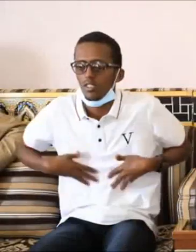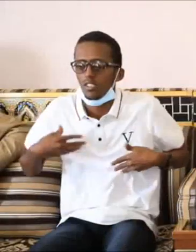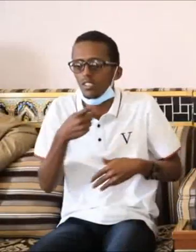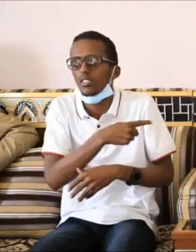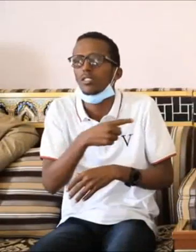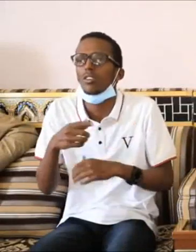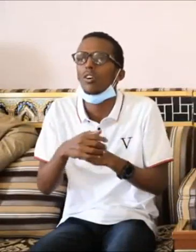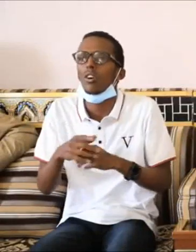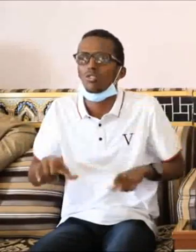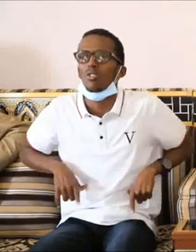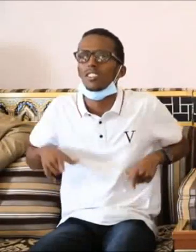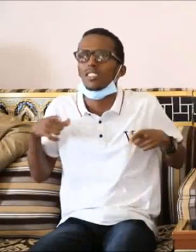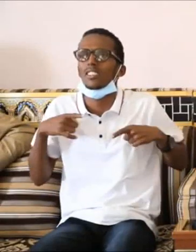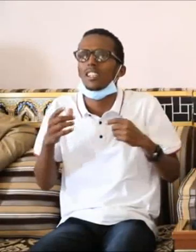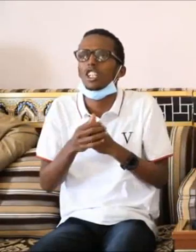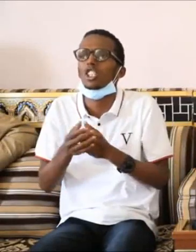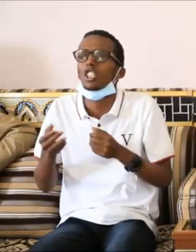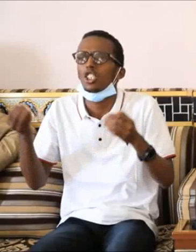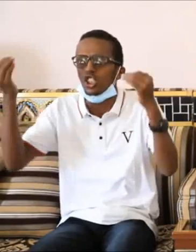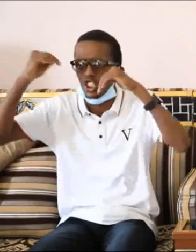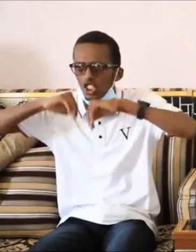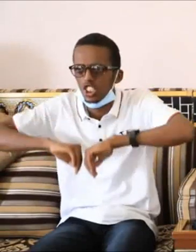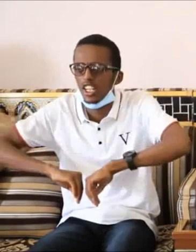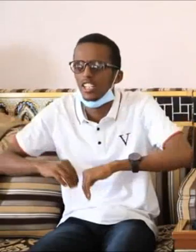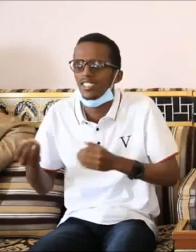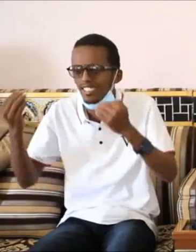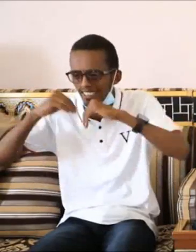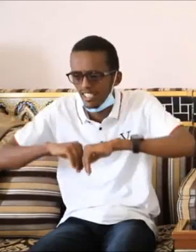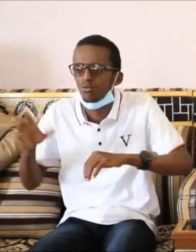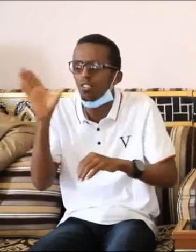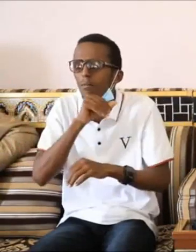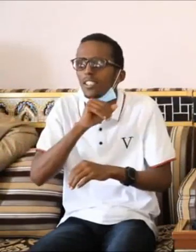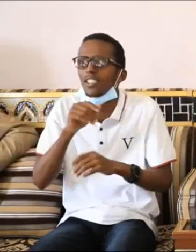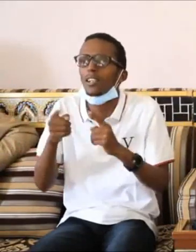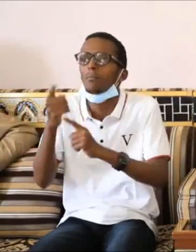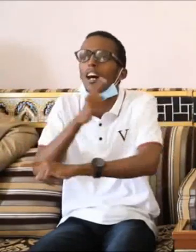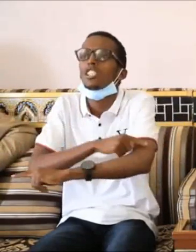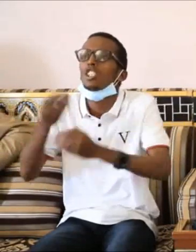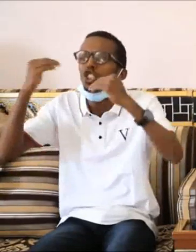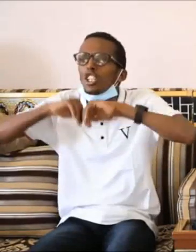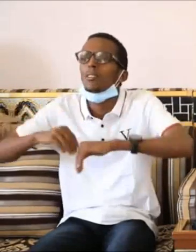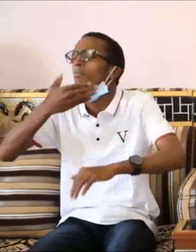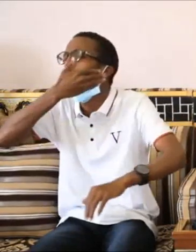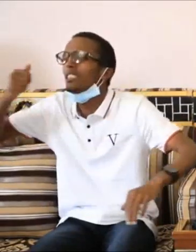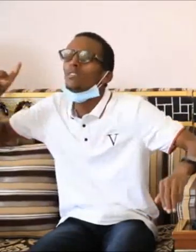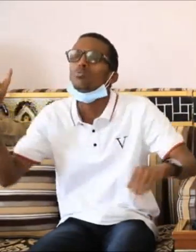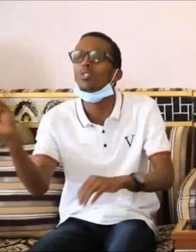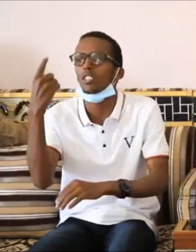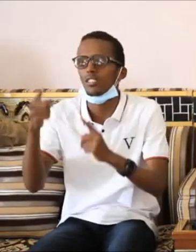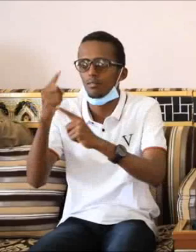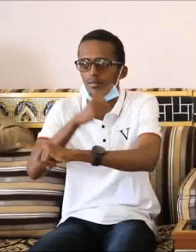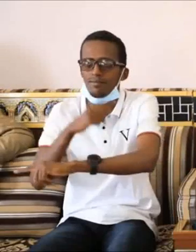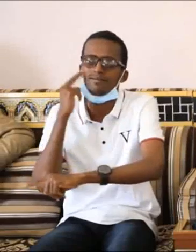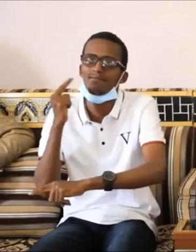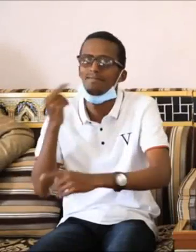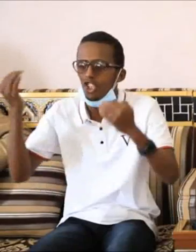dhamaystay shirka gaaban oo ka dhisbiri wanaagsan oo ka faham toosan maan aragday